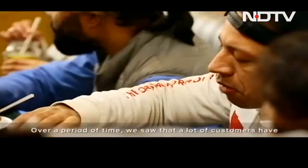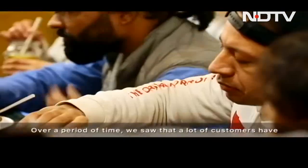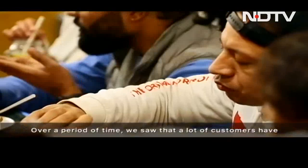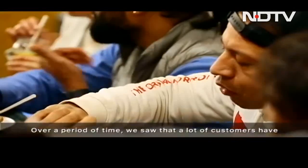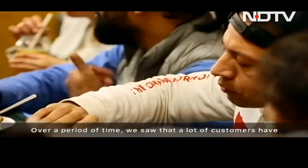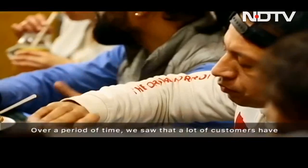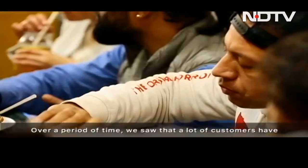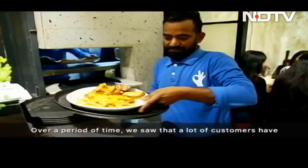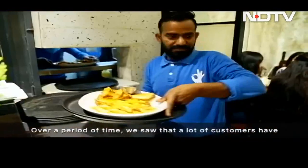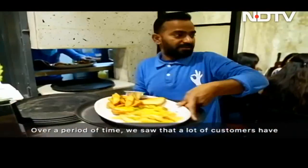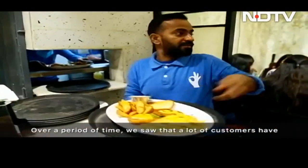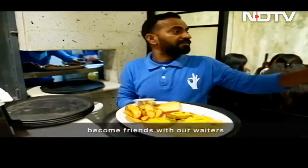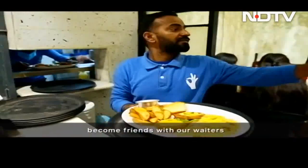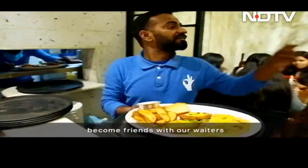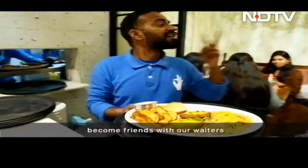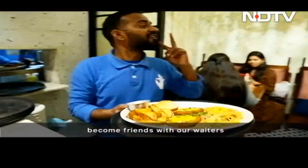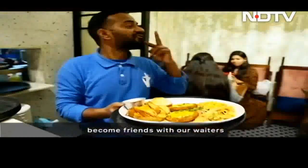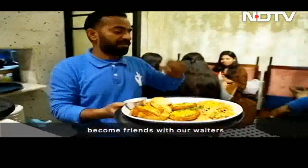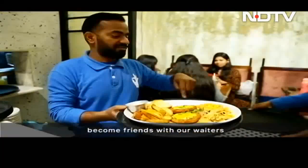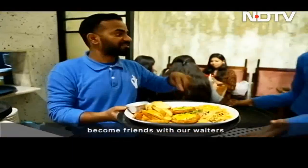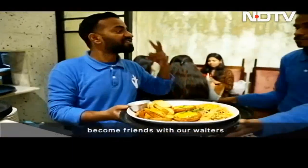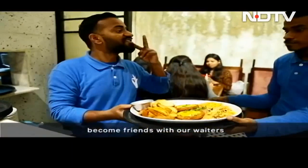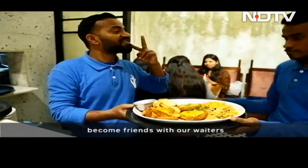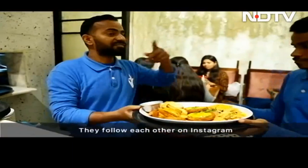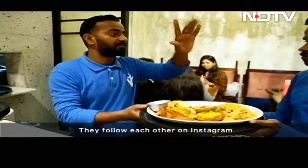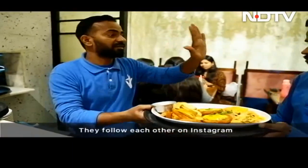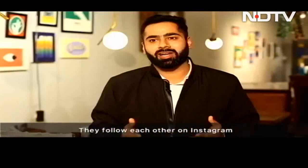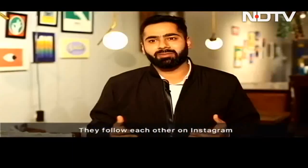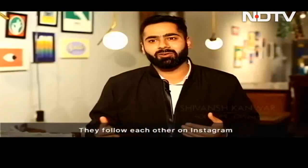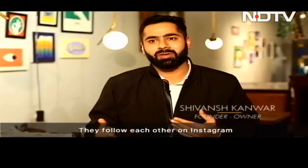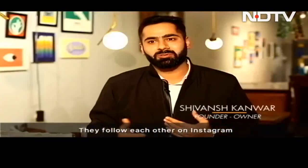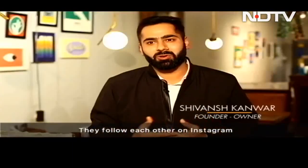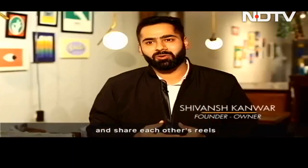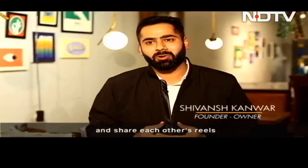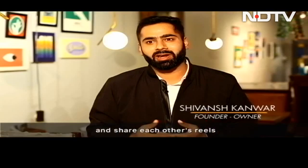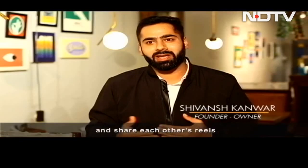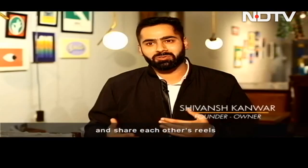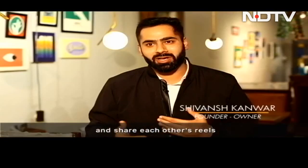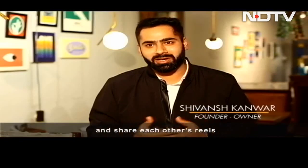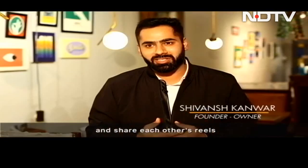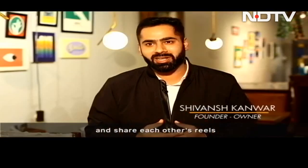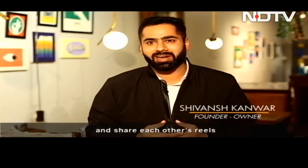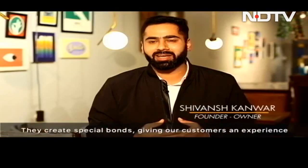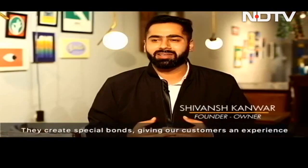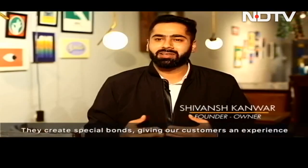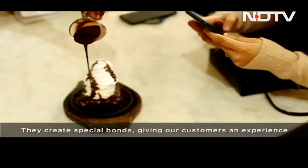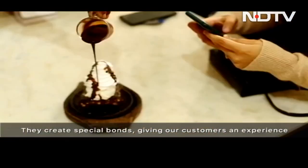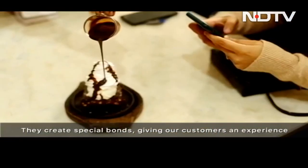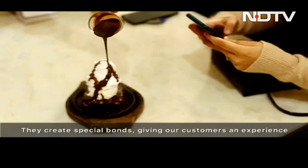ओवर द पीरियड ऑफ टाइम वी एम सीन कस्टमर्स और ये दोस्त हो चुके हैं आपस में, एज इन इंस्टाग्राम एंड ऑल पे एक दूसरे को फॉलो कर रहे हैं, एक दूसरे का रील शेयर कर रहे हैं। सो दे मेक अ